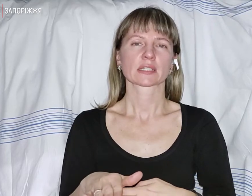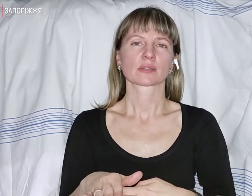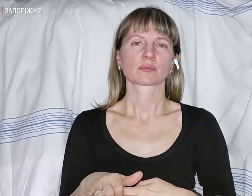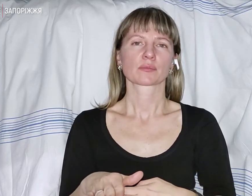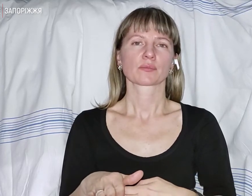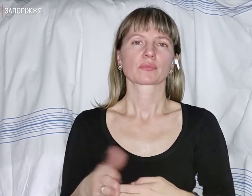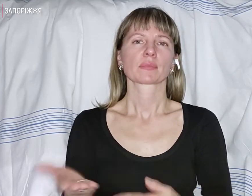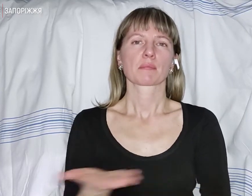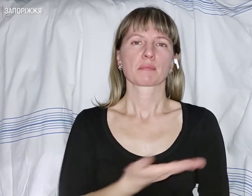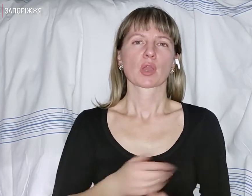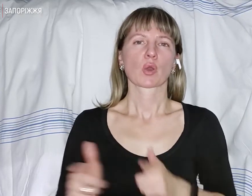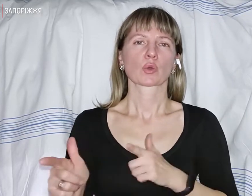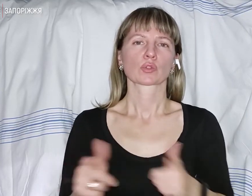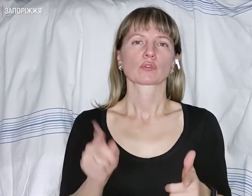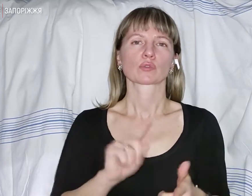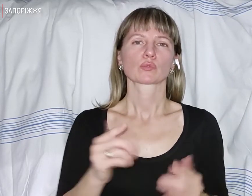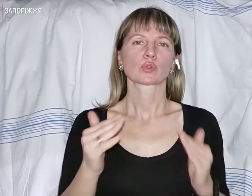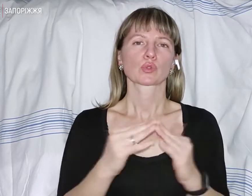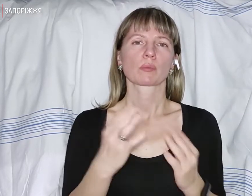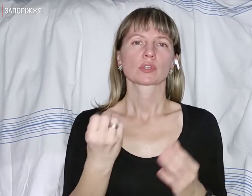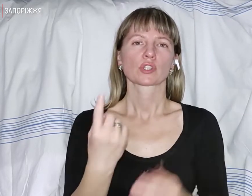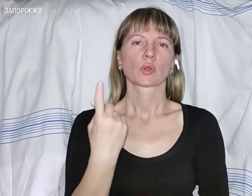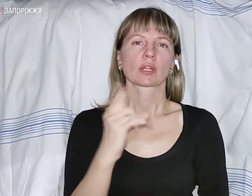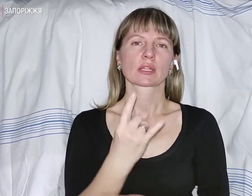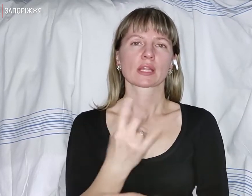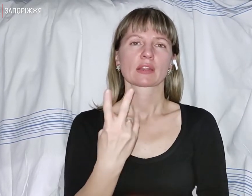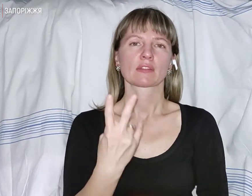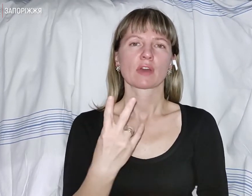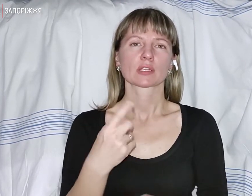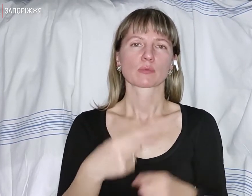Мани. Что, тебе крутить? Да. Садись, мамочка.